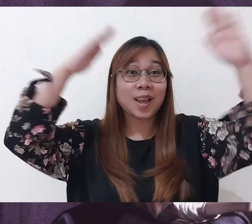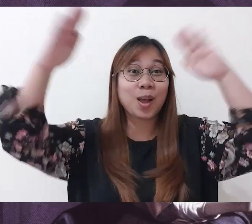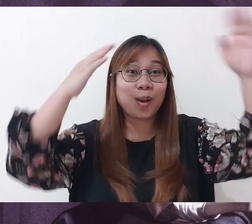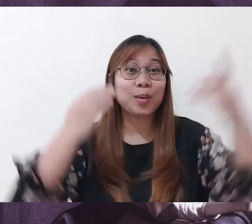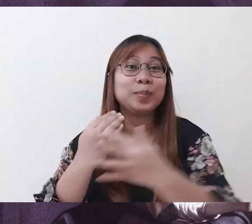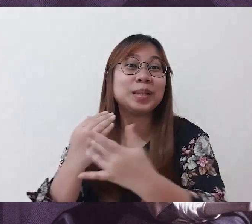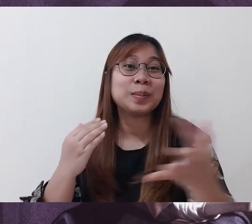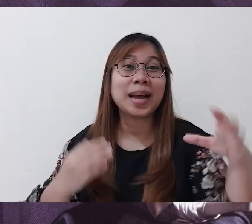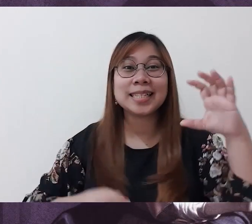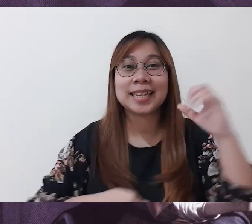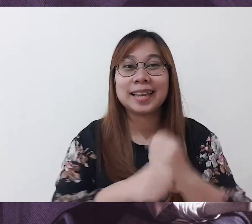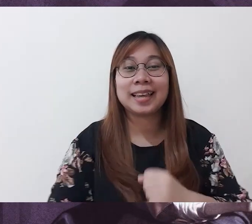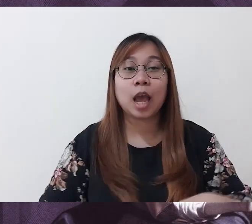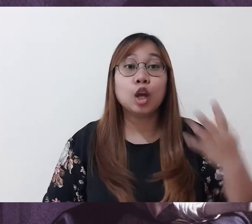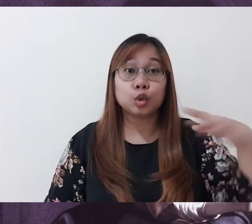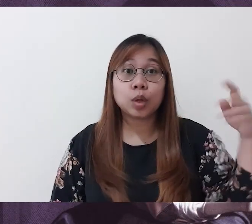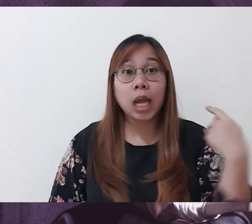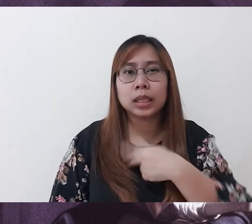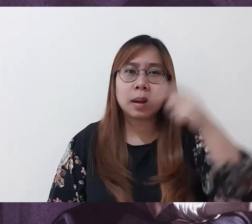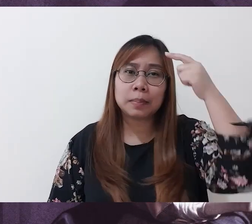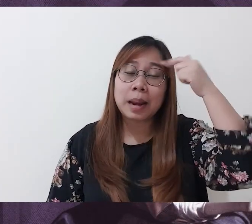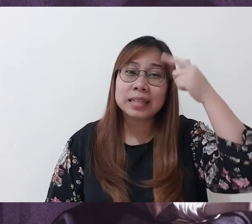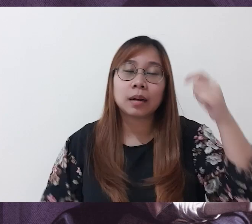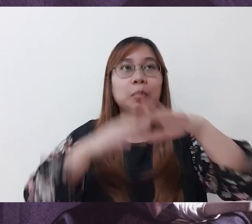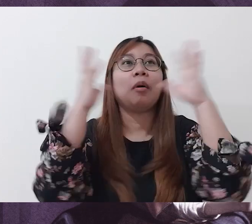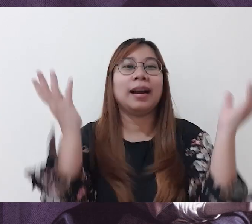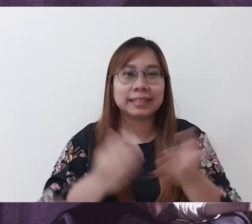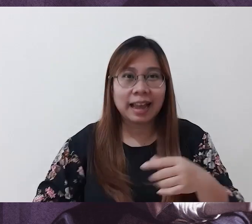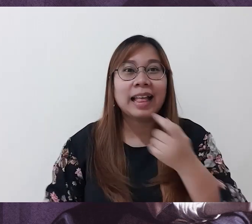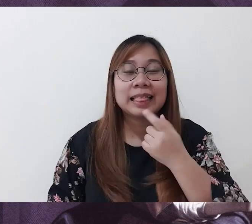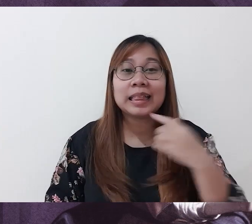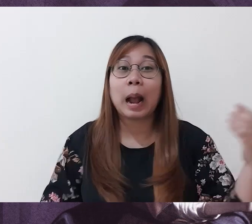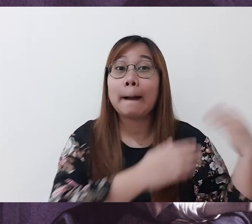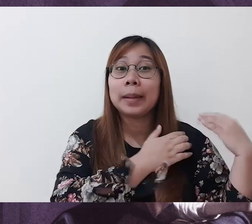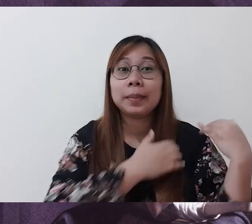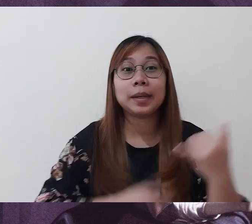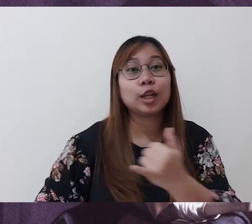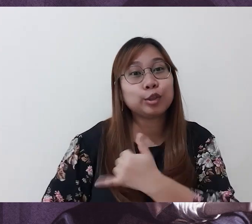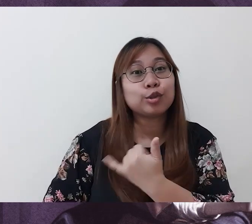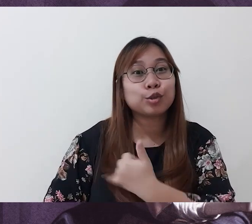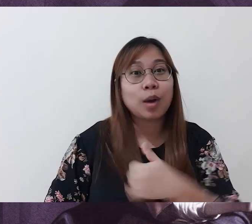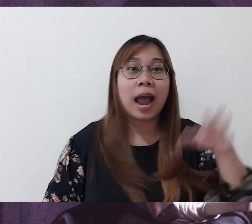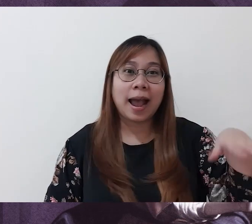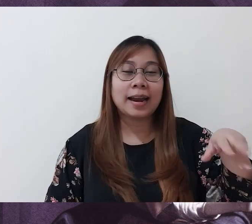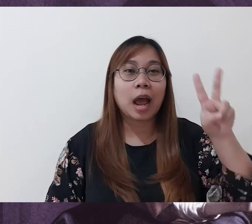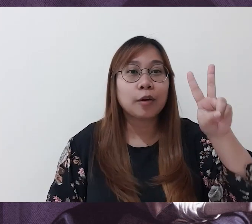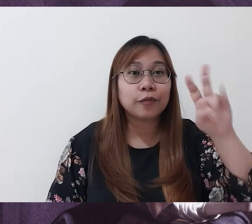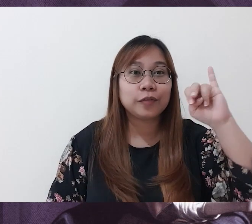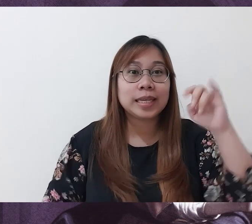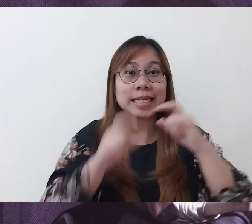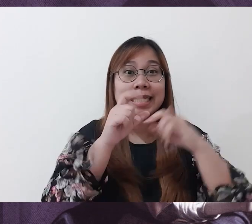Shalom All Jagers, setelah kita belajar banyak dari kepemimpinan Yosua, anak visi yang luar